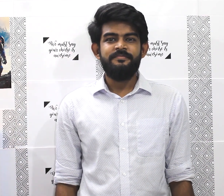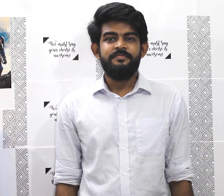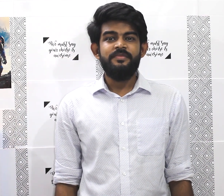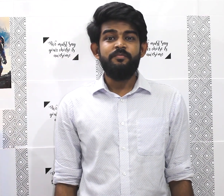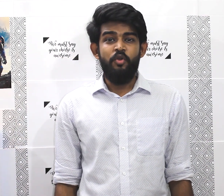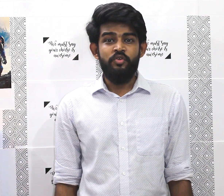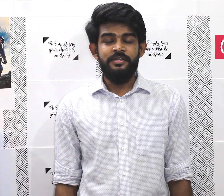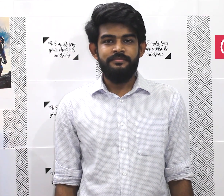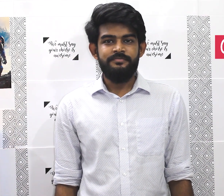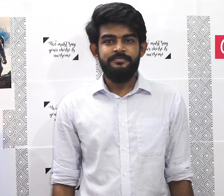বোন,